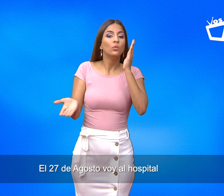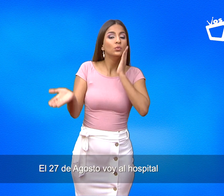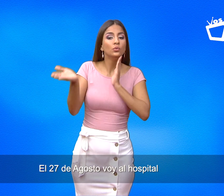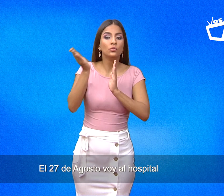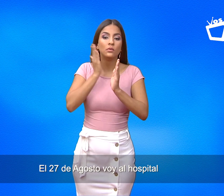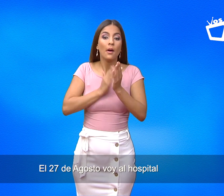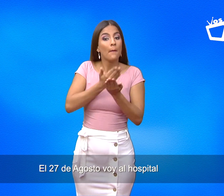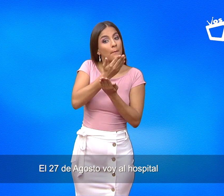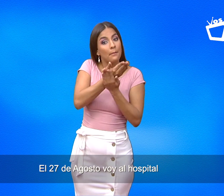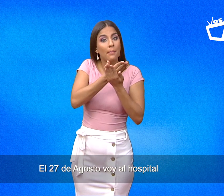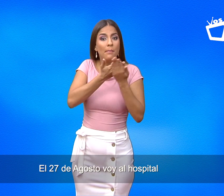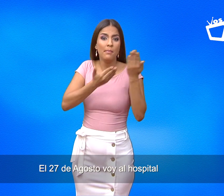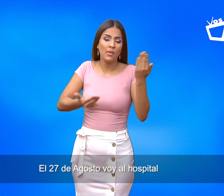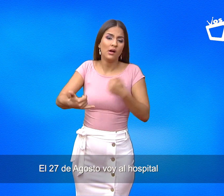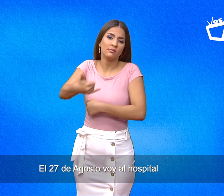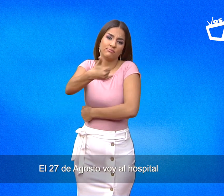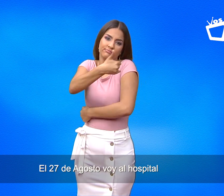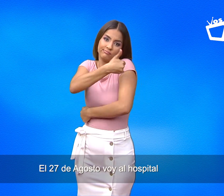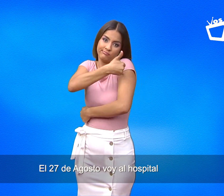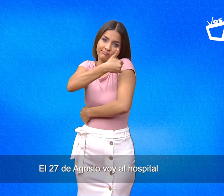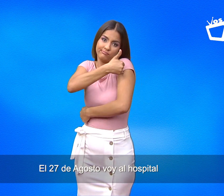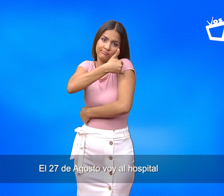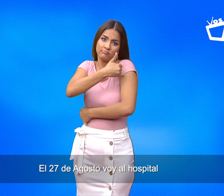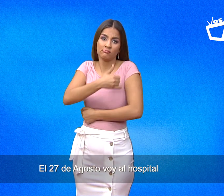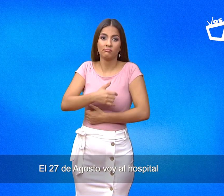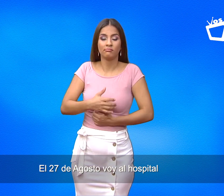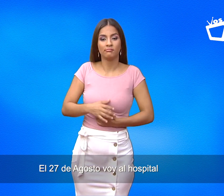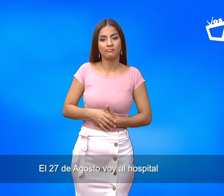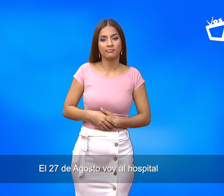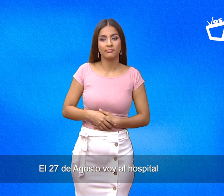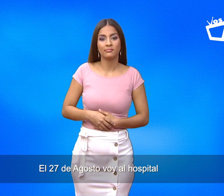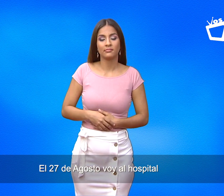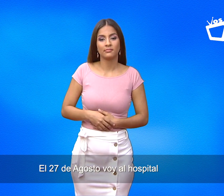el 27 de agosto voy al hospital